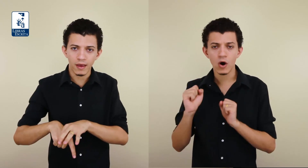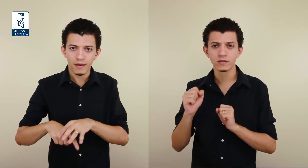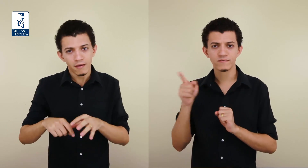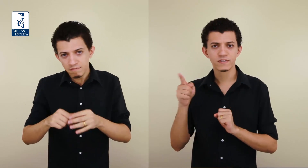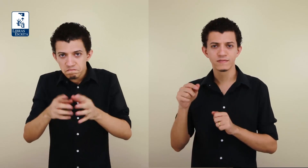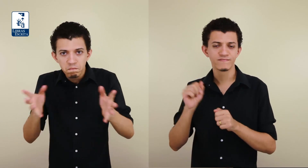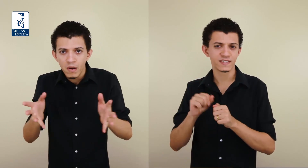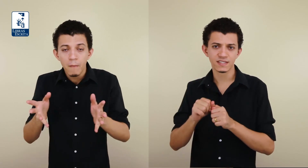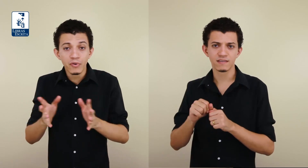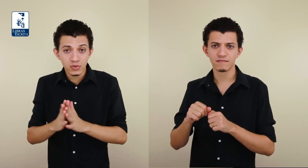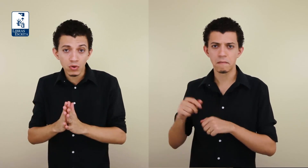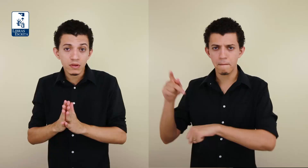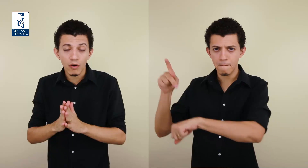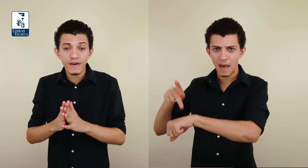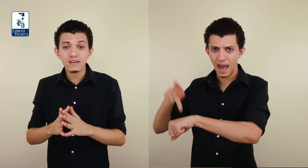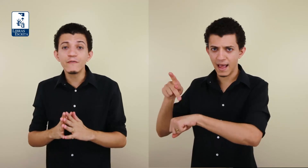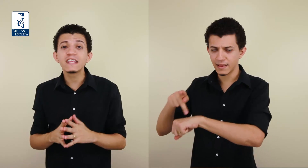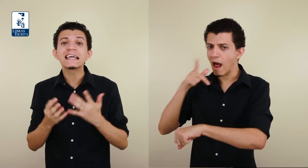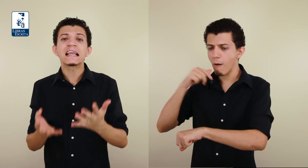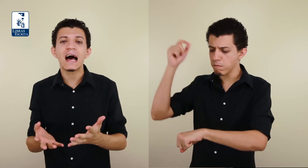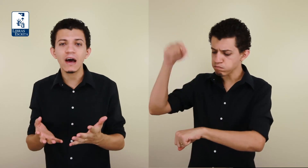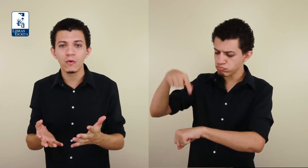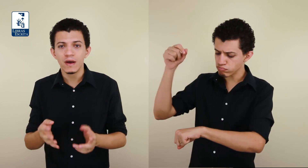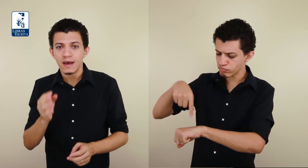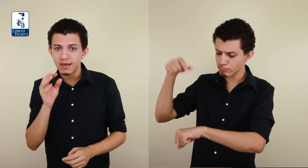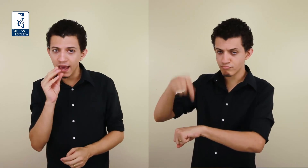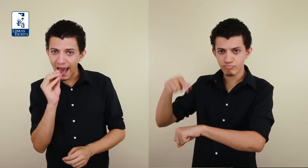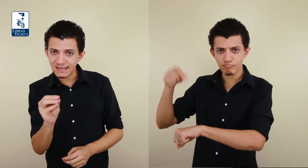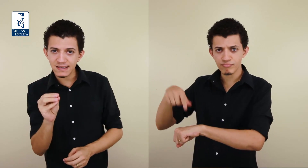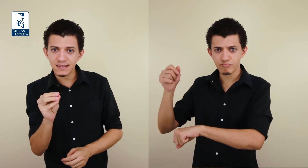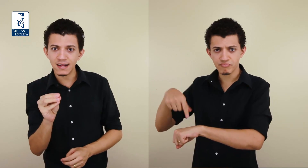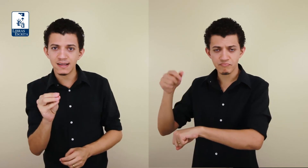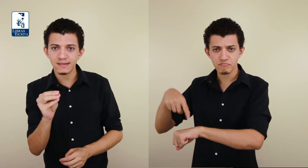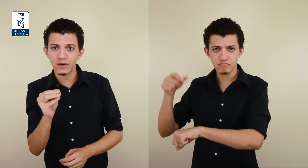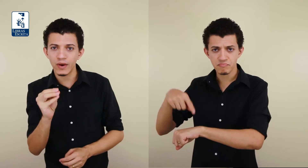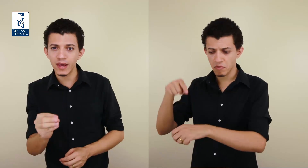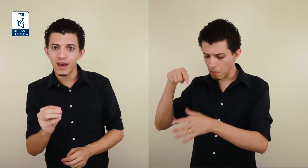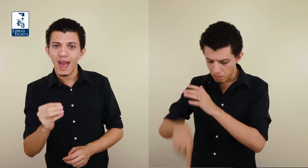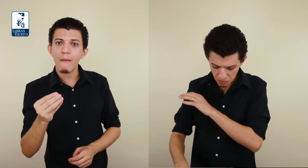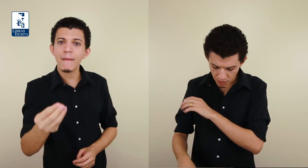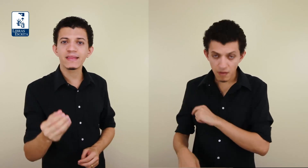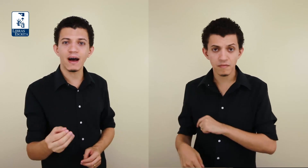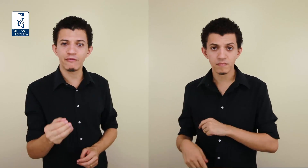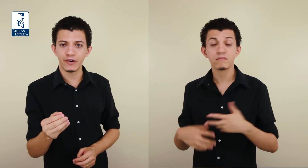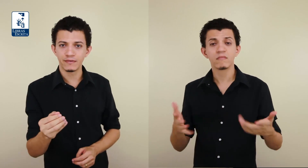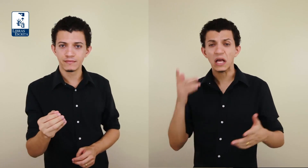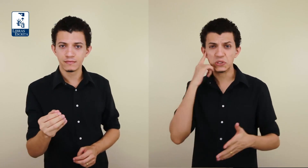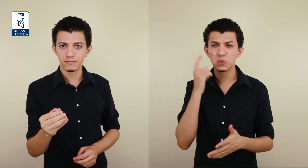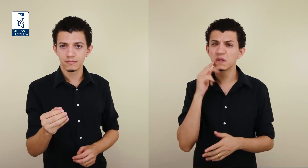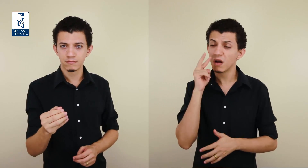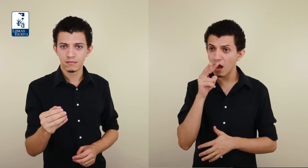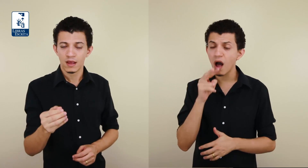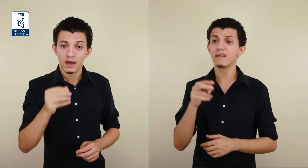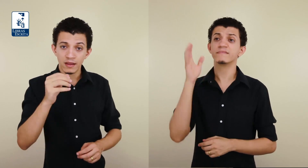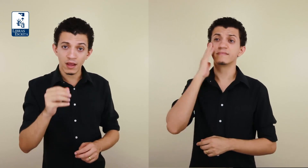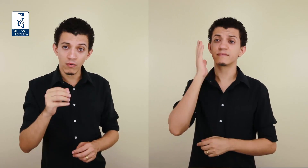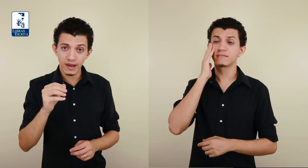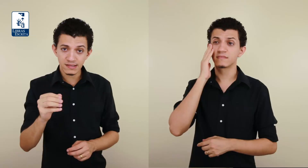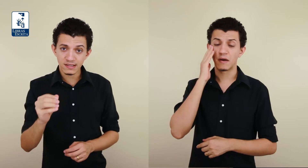Ok. Para o surdo talvez não fique claro que essa sinalização aí é uma metáfora. Então, nesses